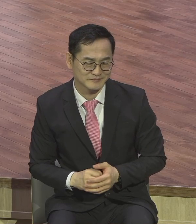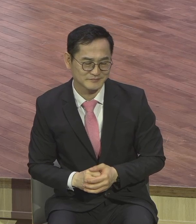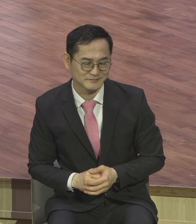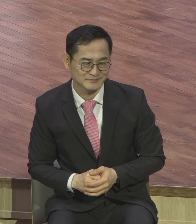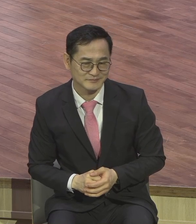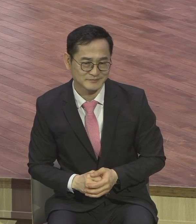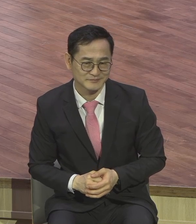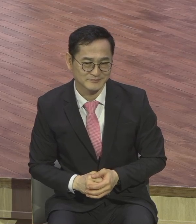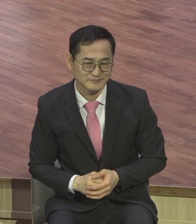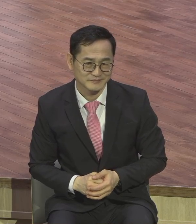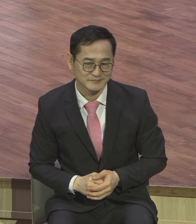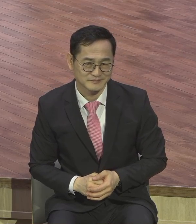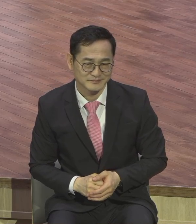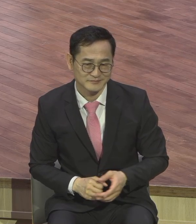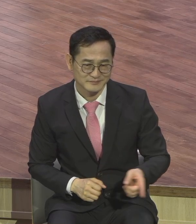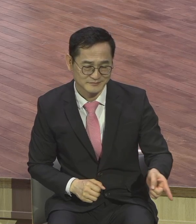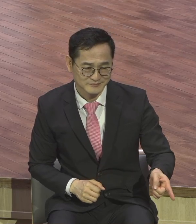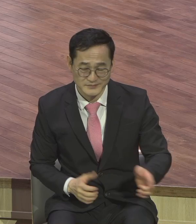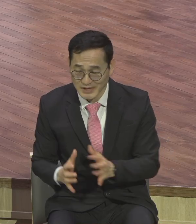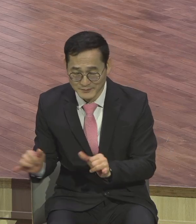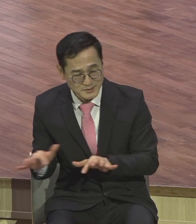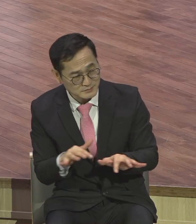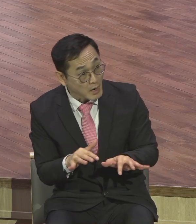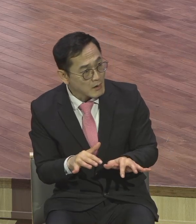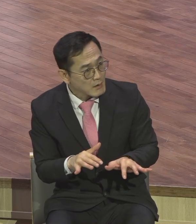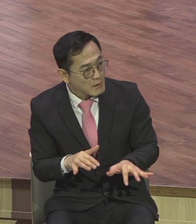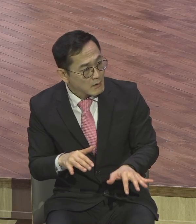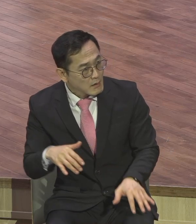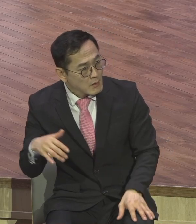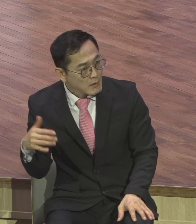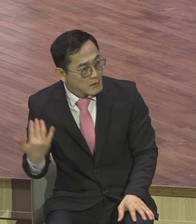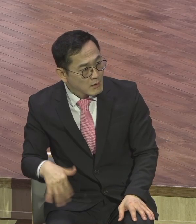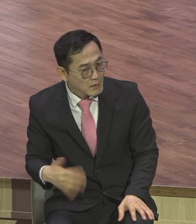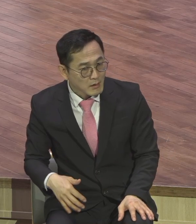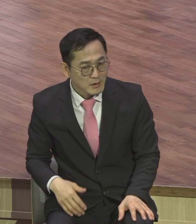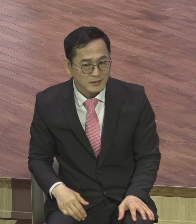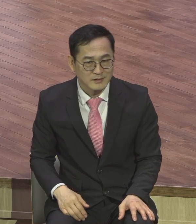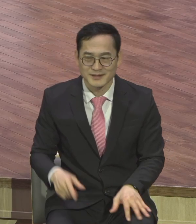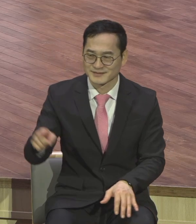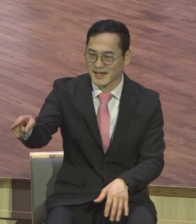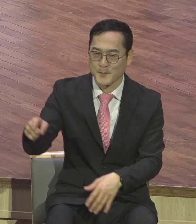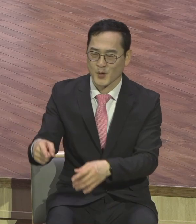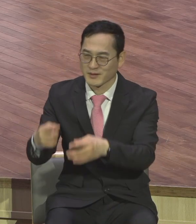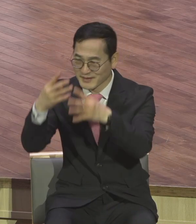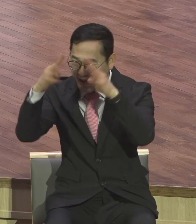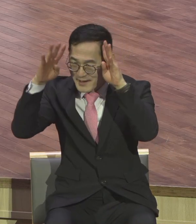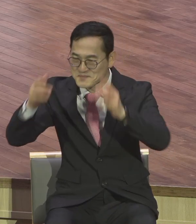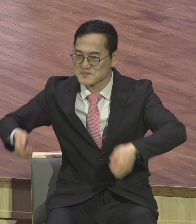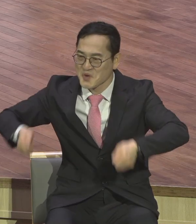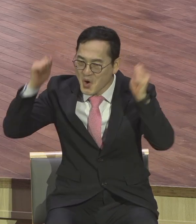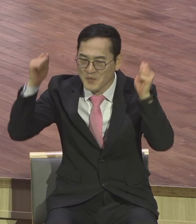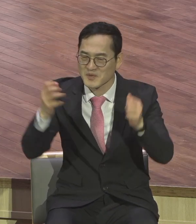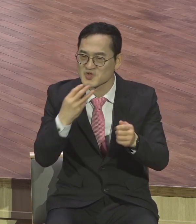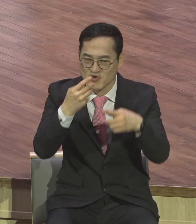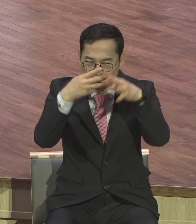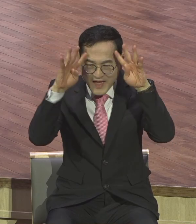그래야 자타인 아 하바들을 나와가지고 와 저 서울들을 나와가지고 이야